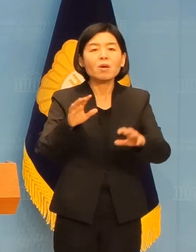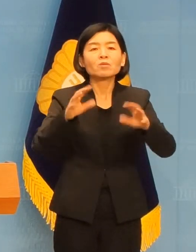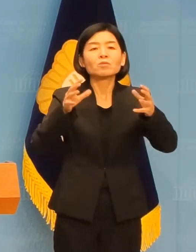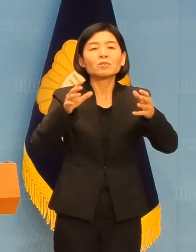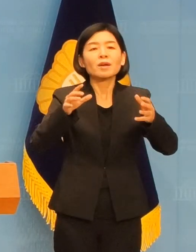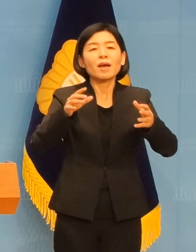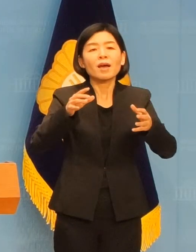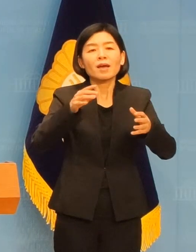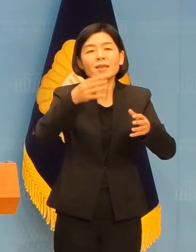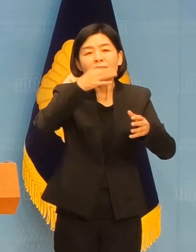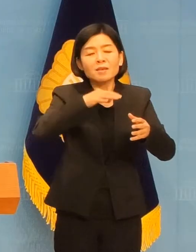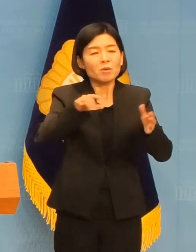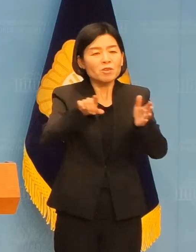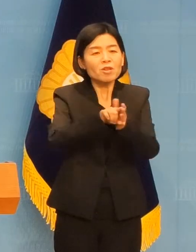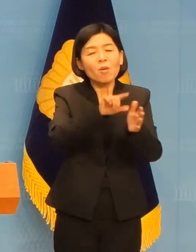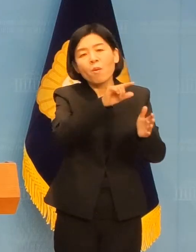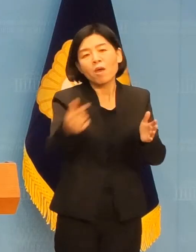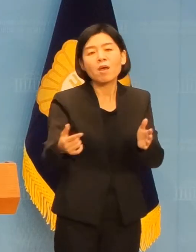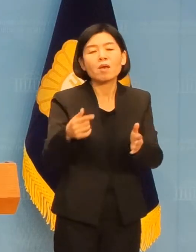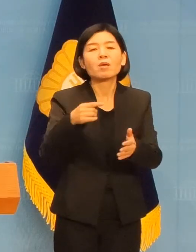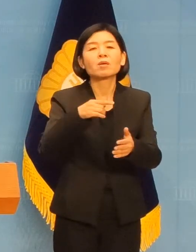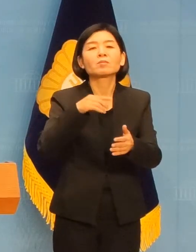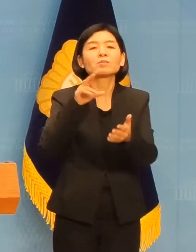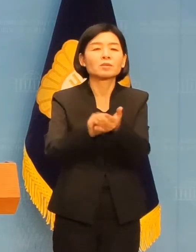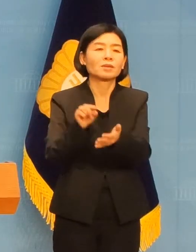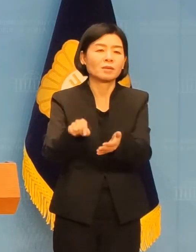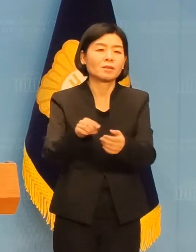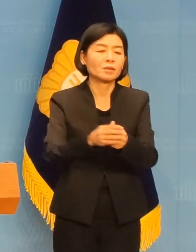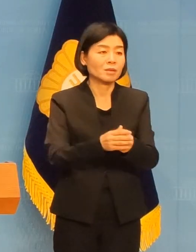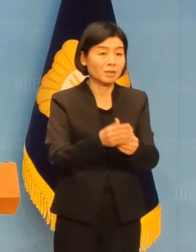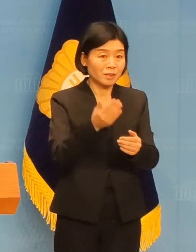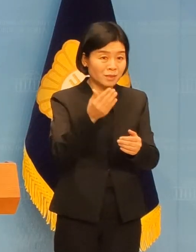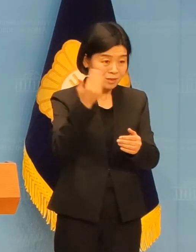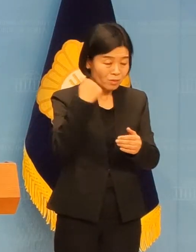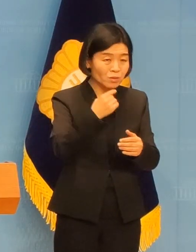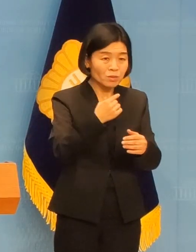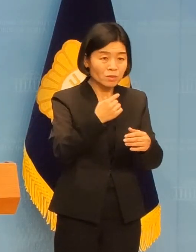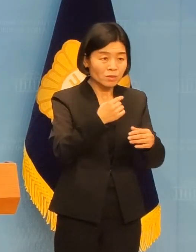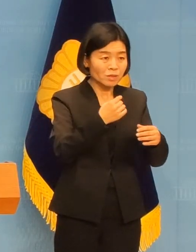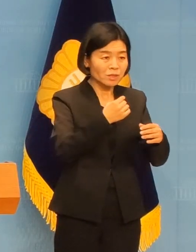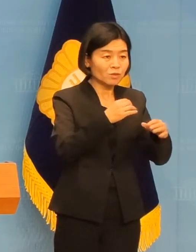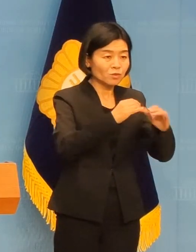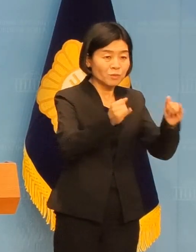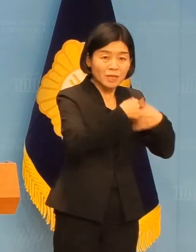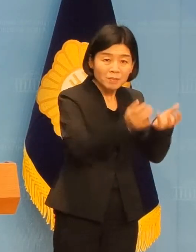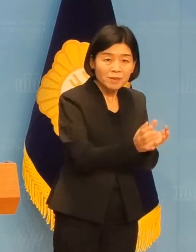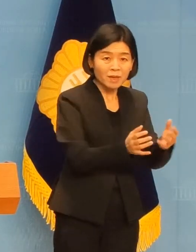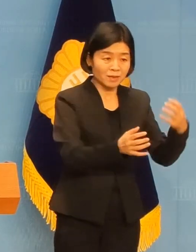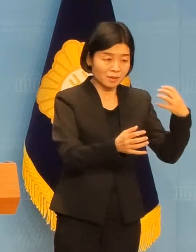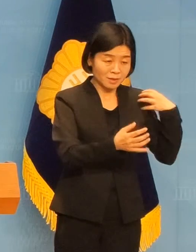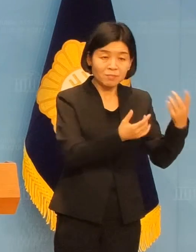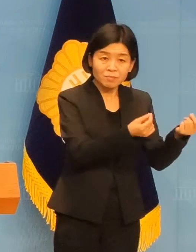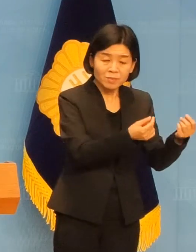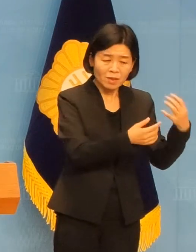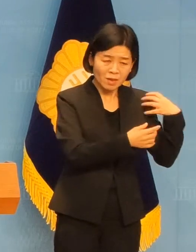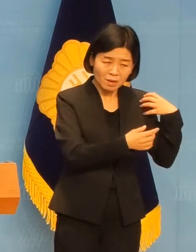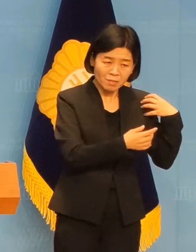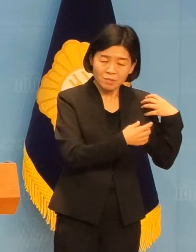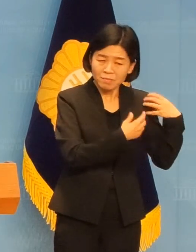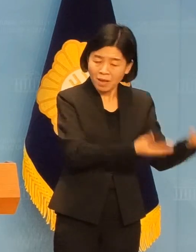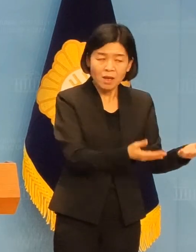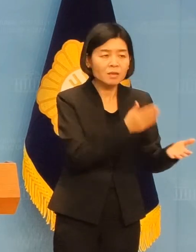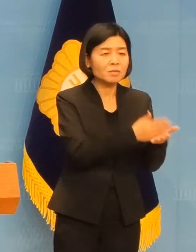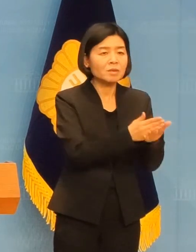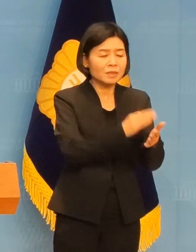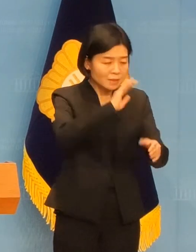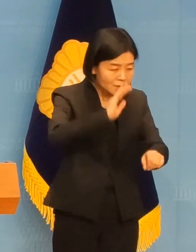중대한 사안입니다. 당시 여당이었던 국민의힘은 책임을 회피할 것이 아니라 잘못을 반성하고